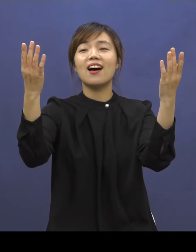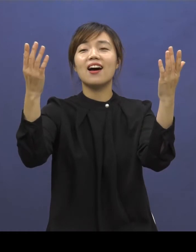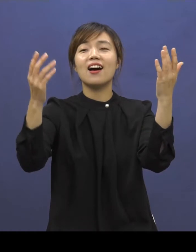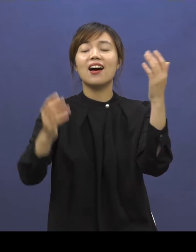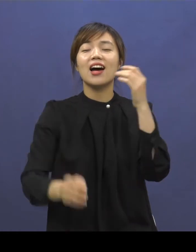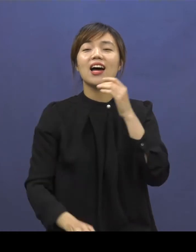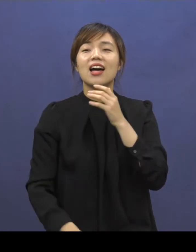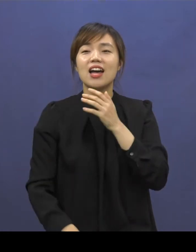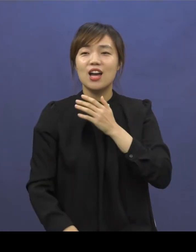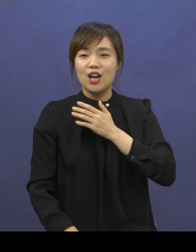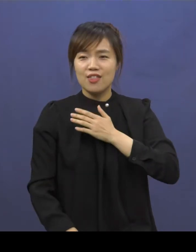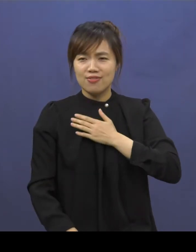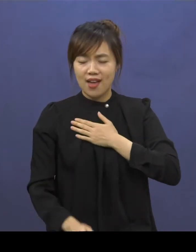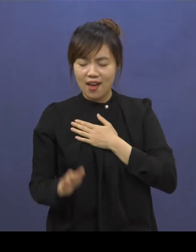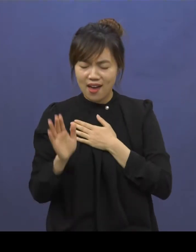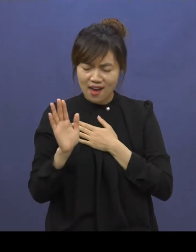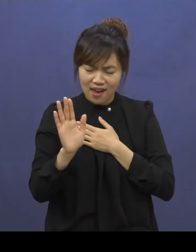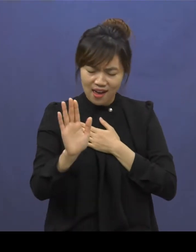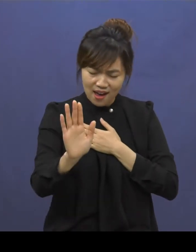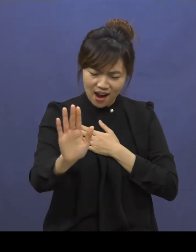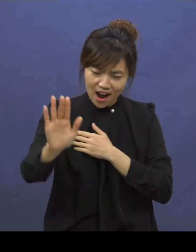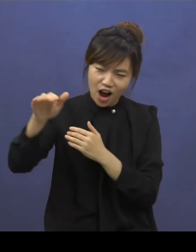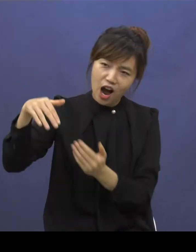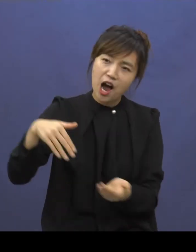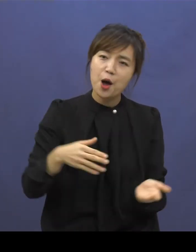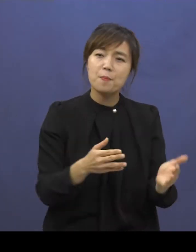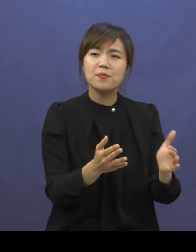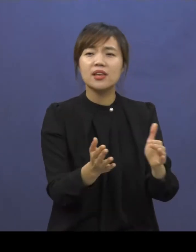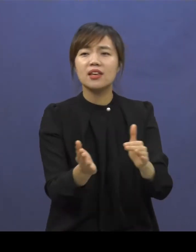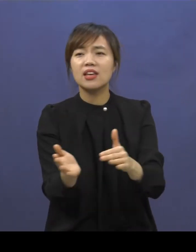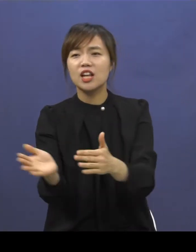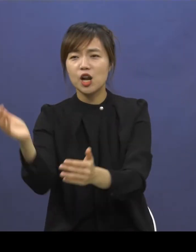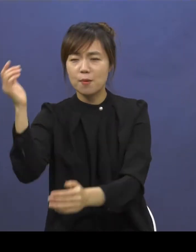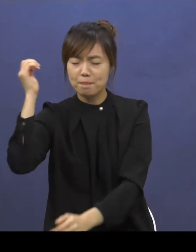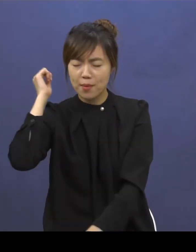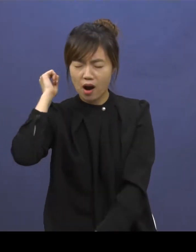할렐루야 내 아낌